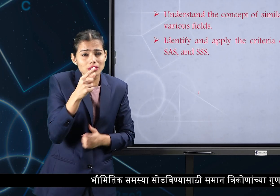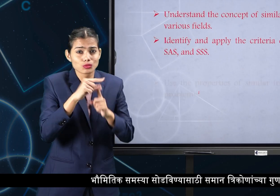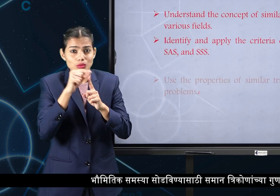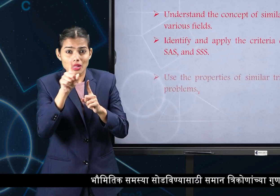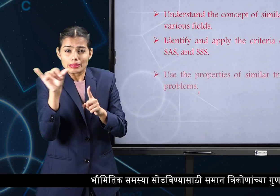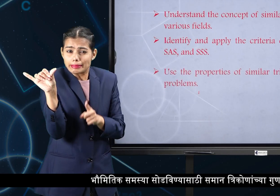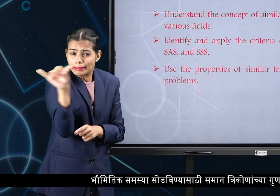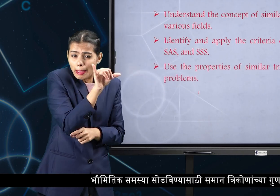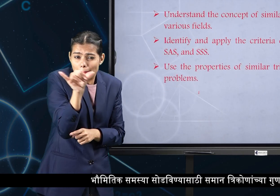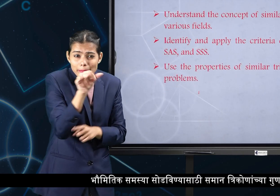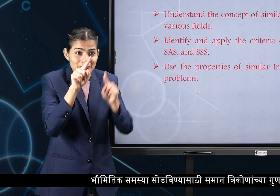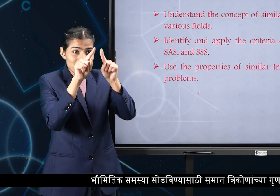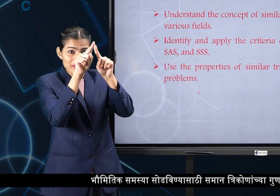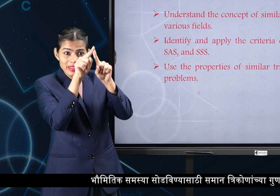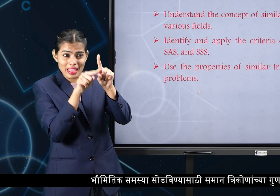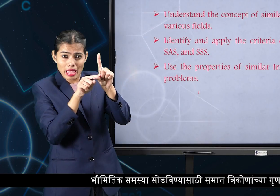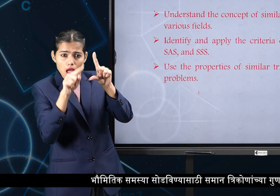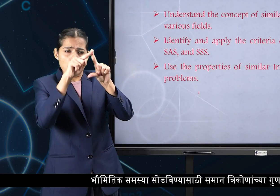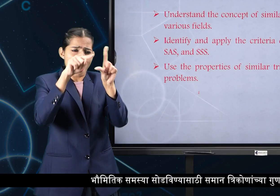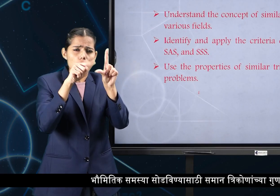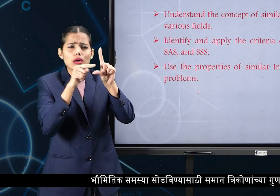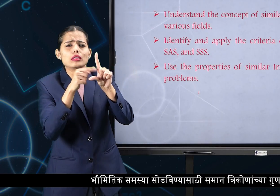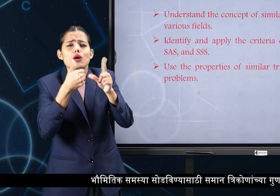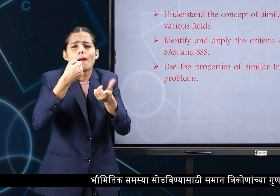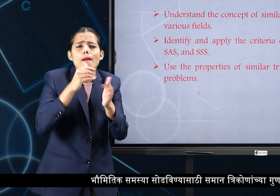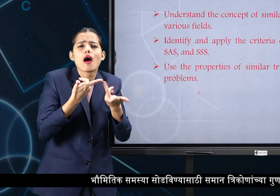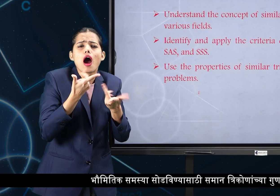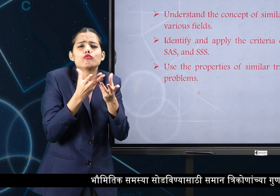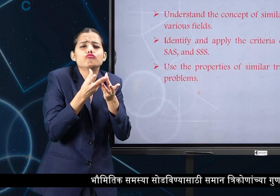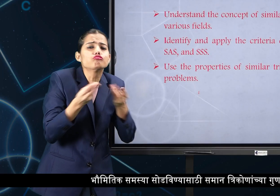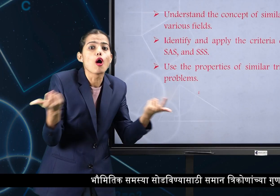भौमितिक समस्या सोडवण्यासाठी समान त्रिकोणाचा गुणधर्माचा वापर करा.